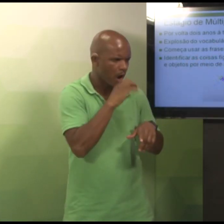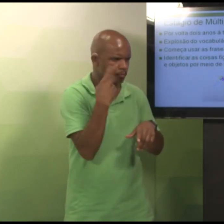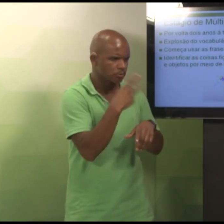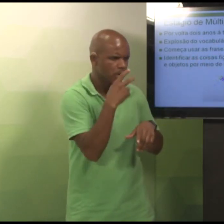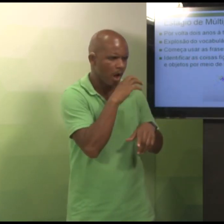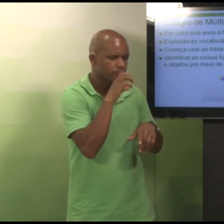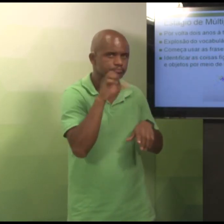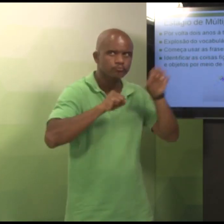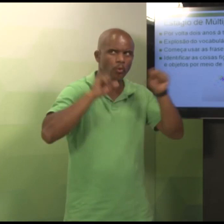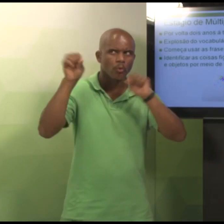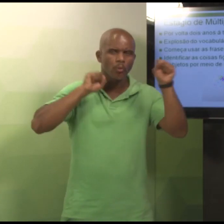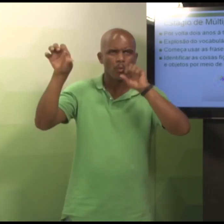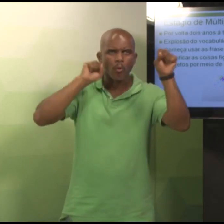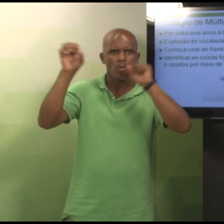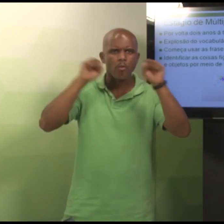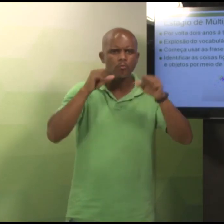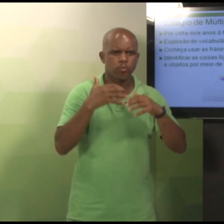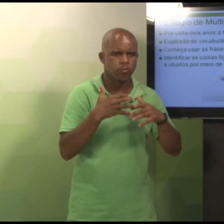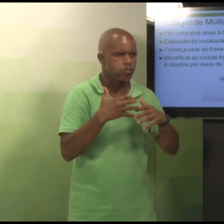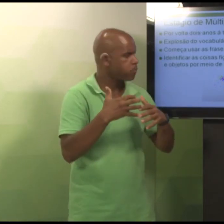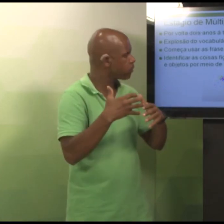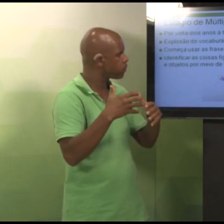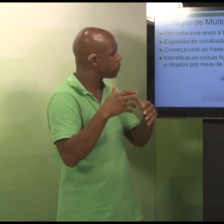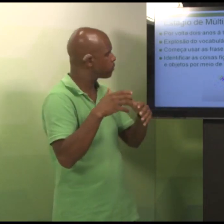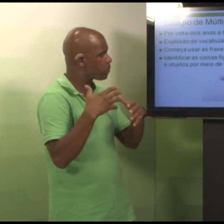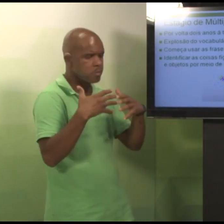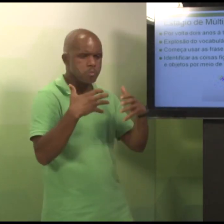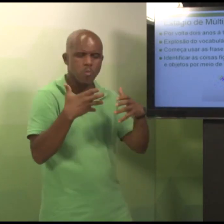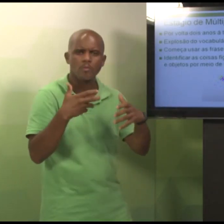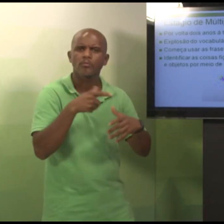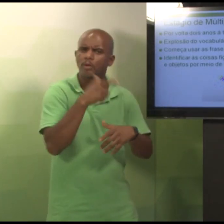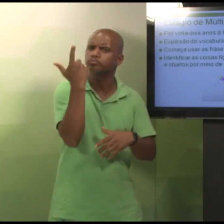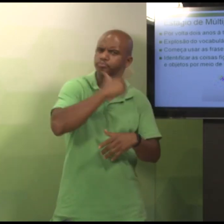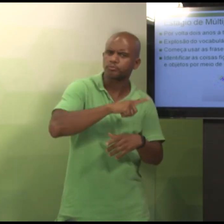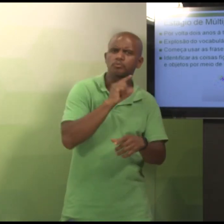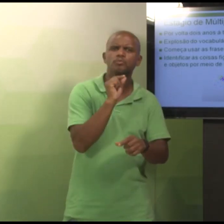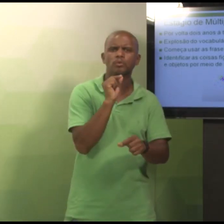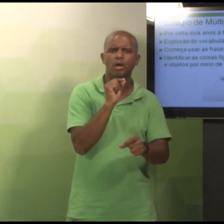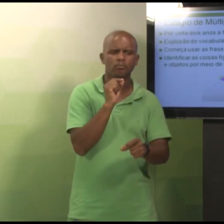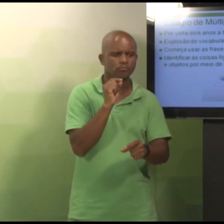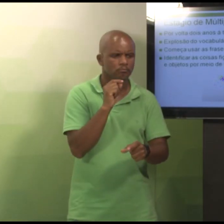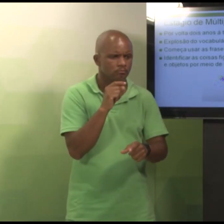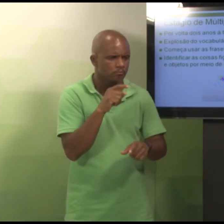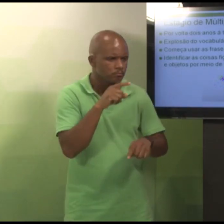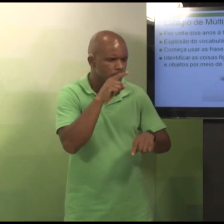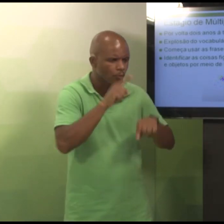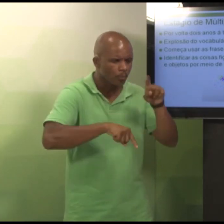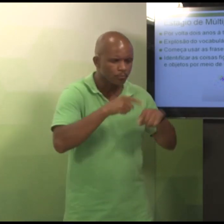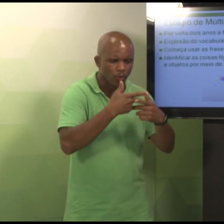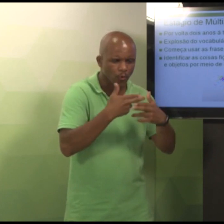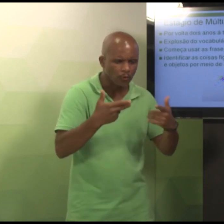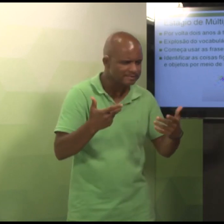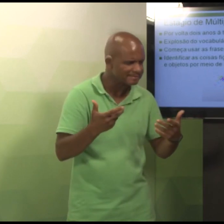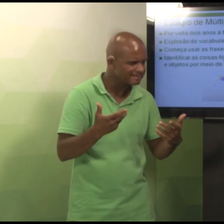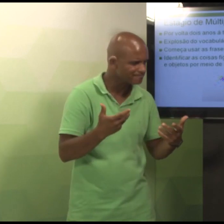está adquirindo novos sinais, há uma explosão do vocabulário, sinais relacionados